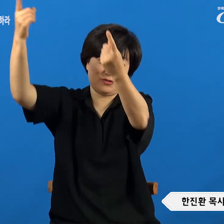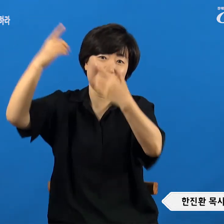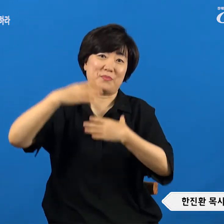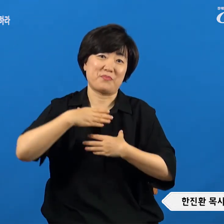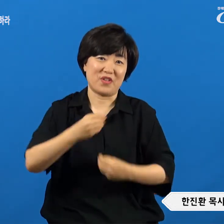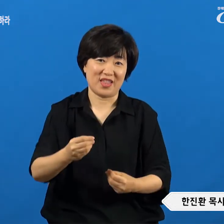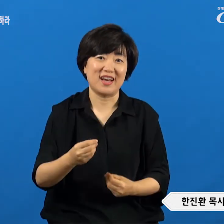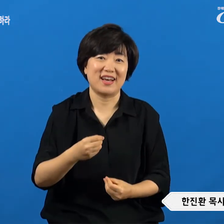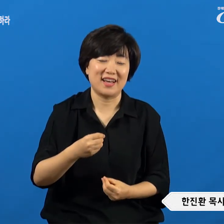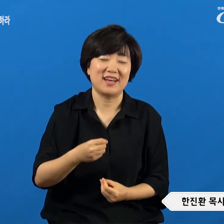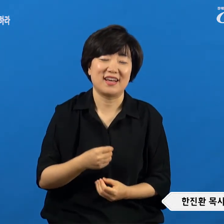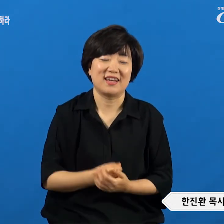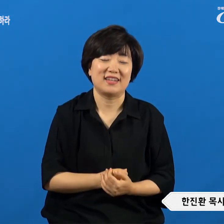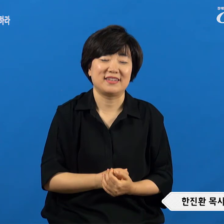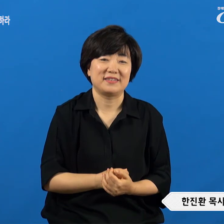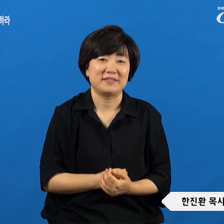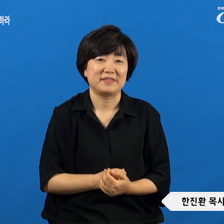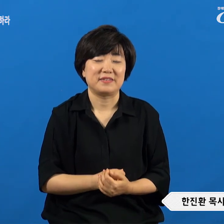안식하고 있습니다.